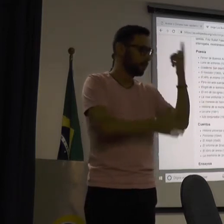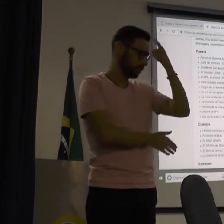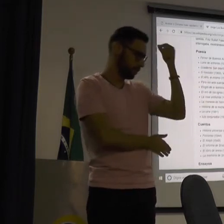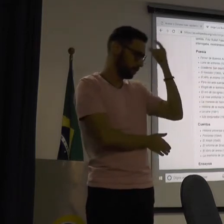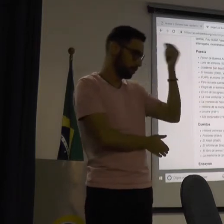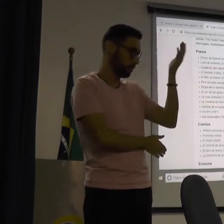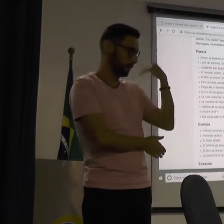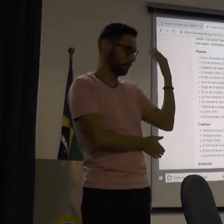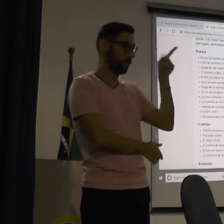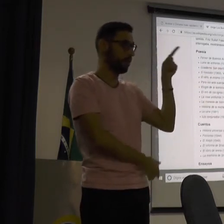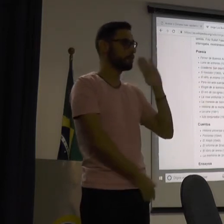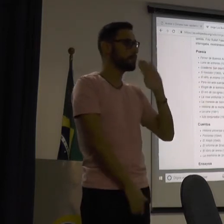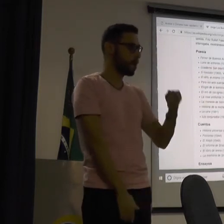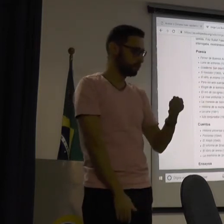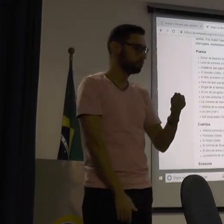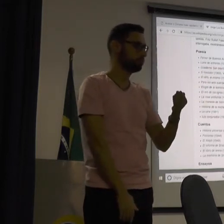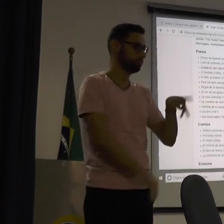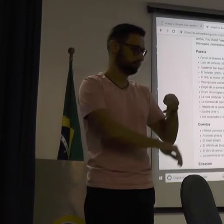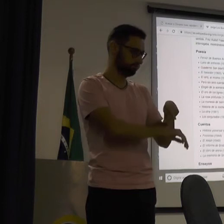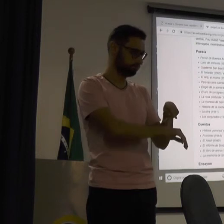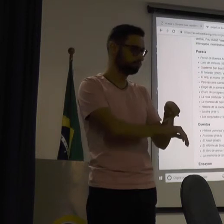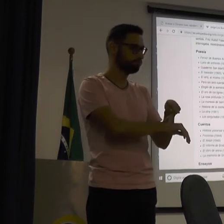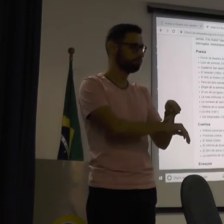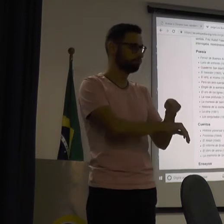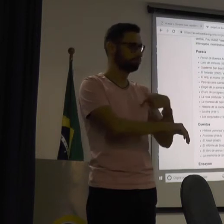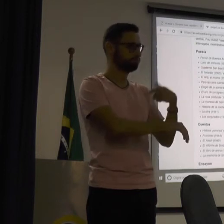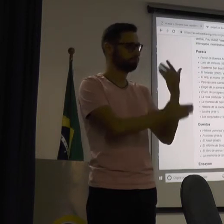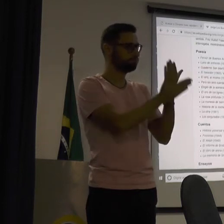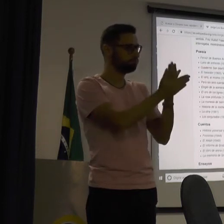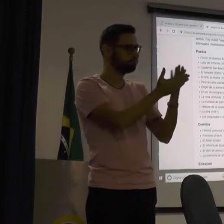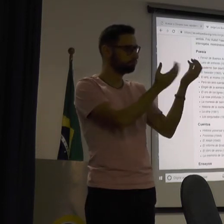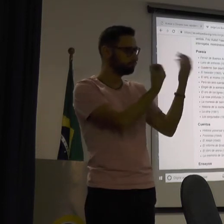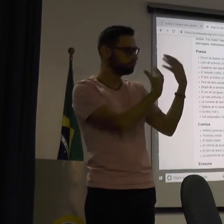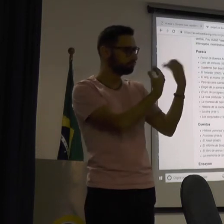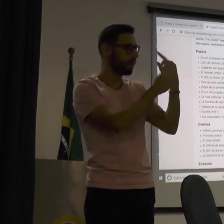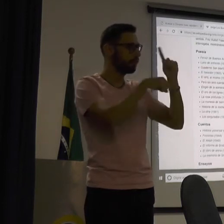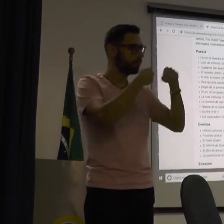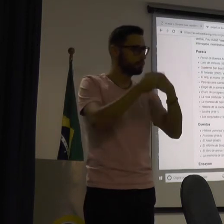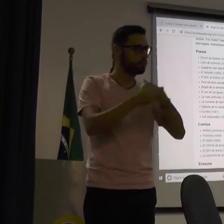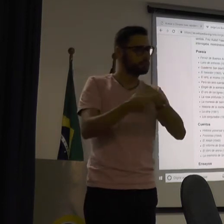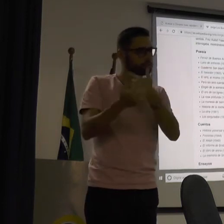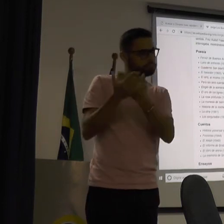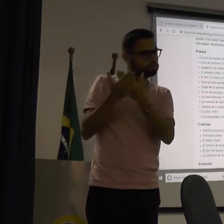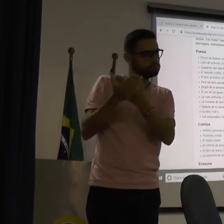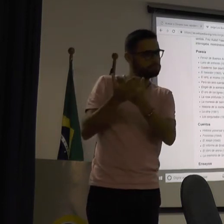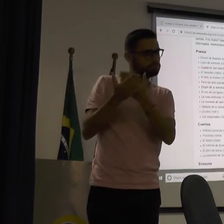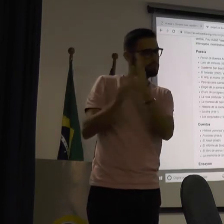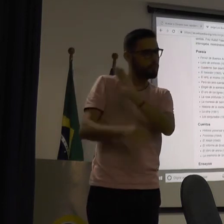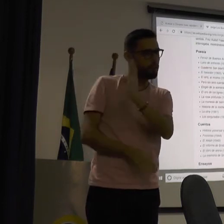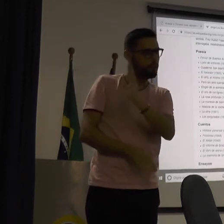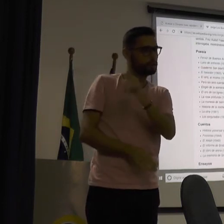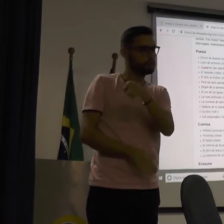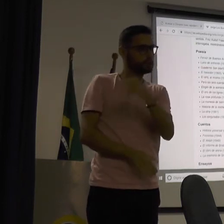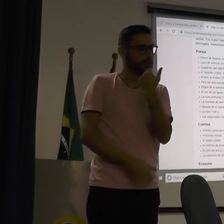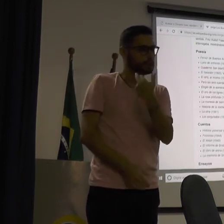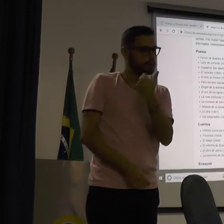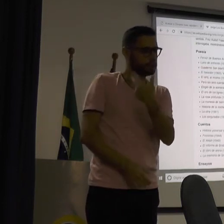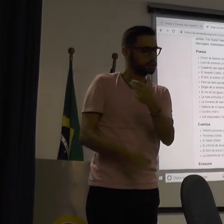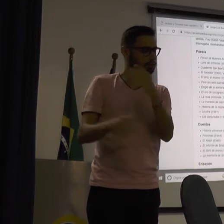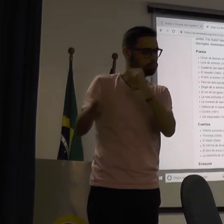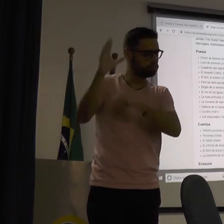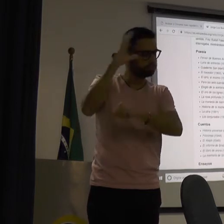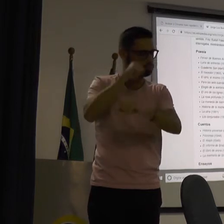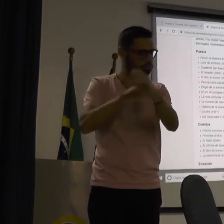graduação na Bélgica, mas ele me reforçou o fato de que aprender línguas estrangeiras era uma maneira